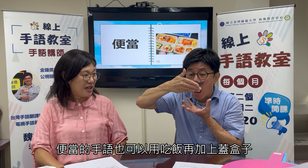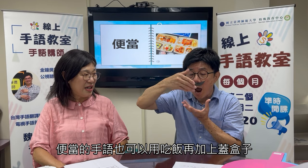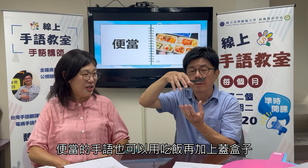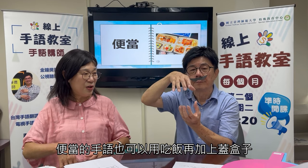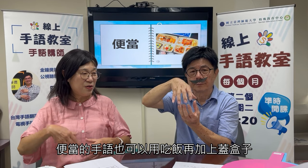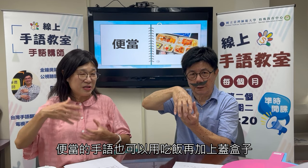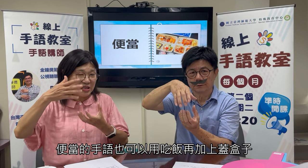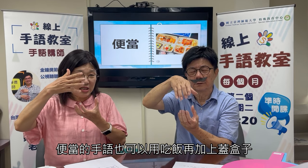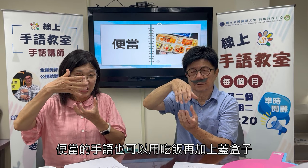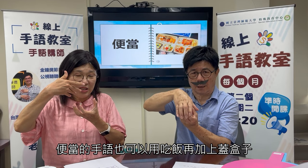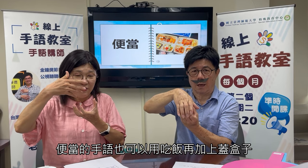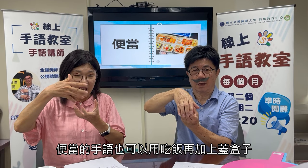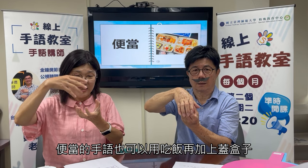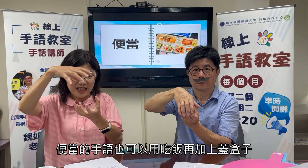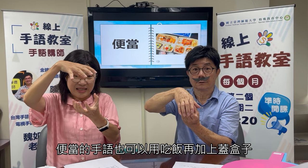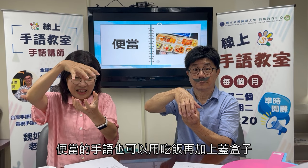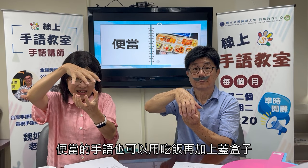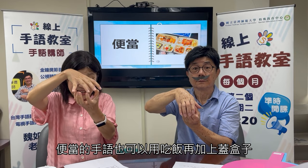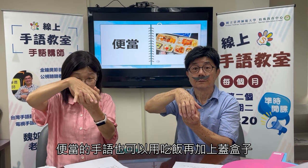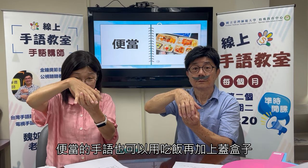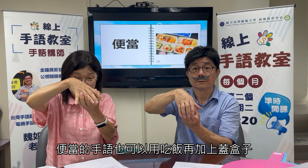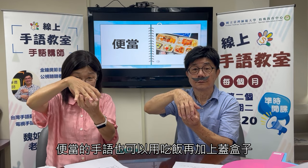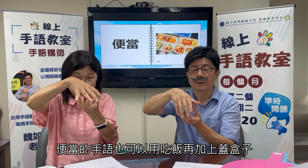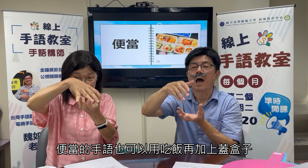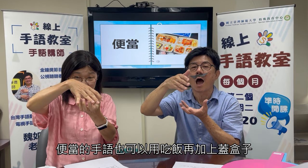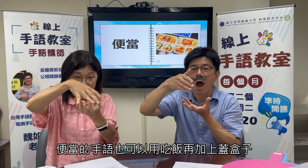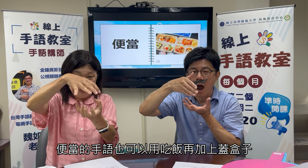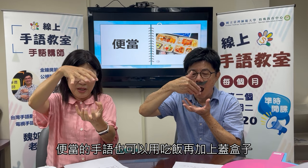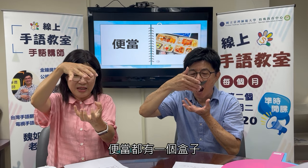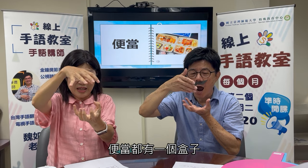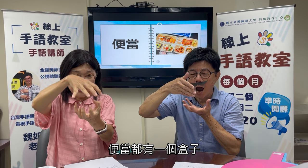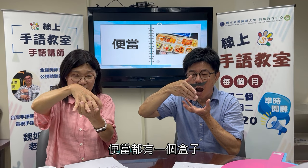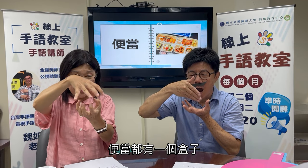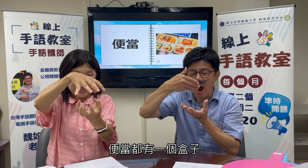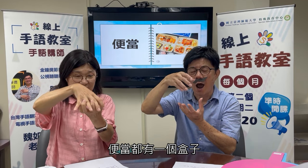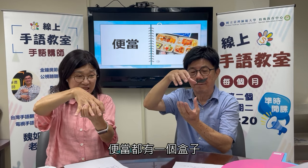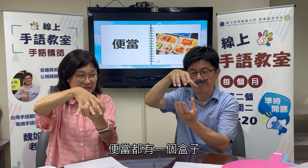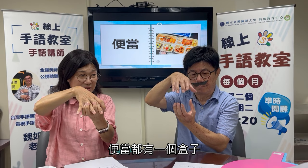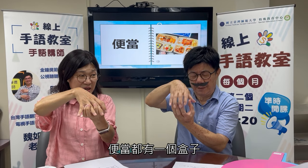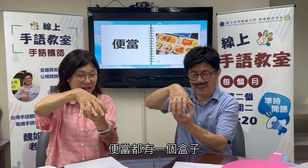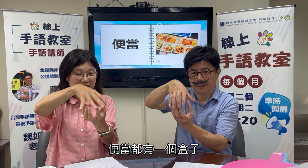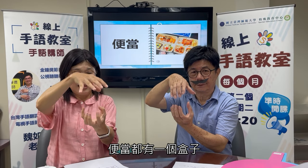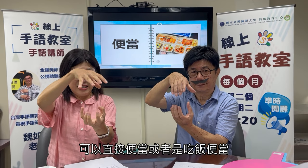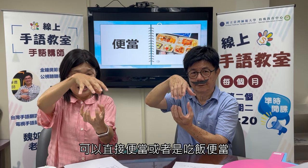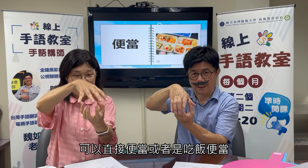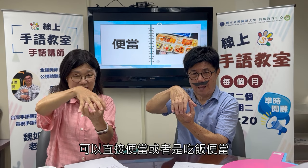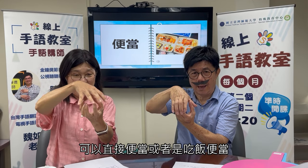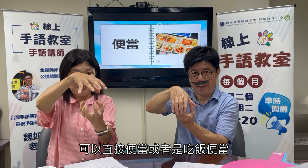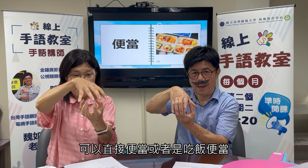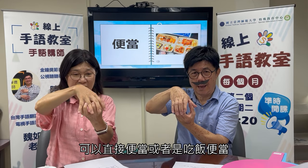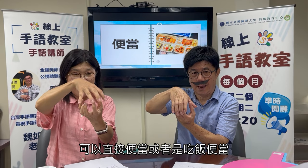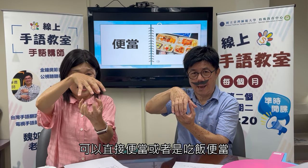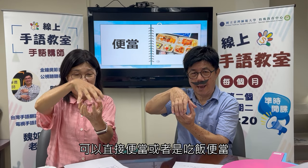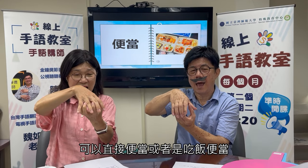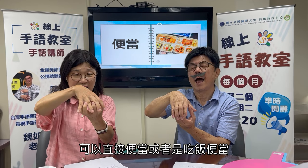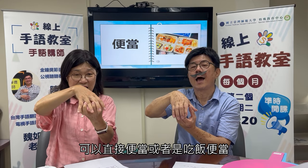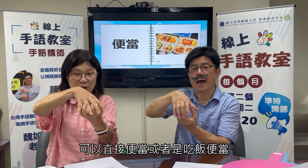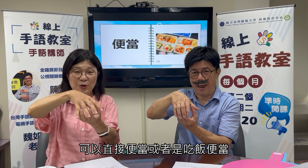以用吃饭再加上盖盒子，便当都有一个盒子嘛，可以直接便当或者